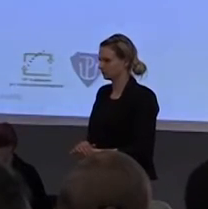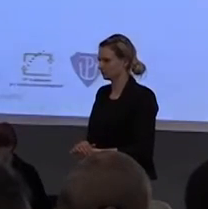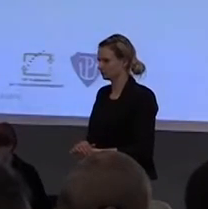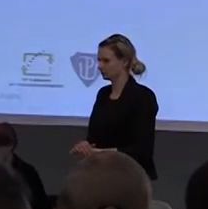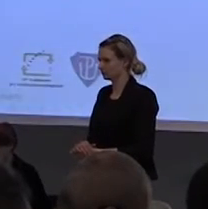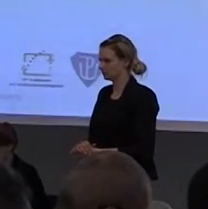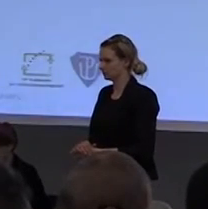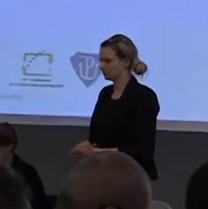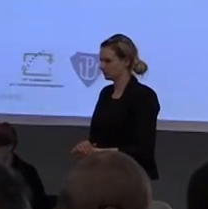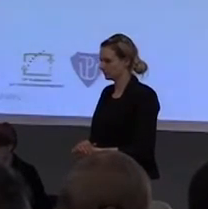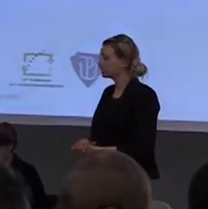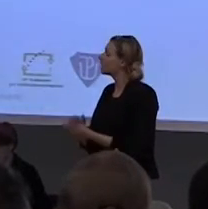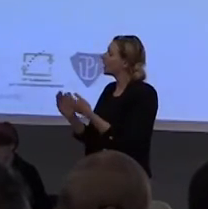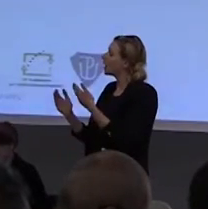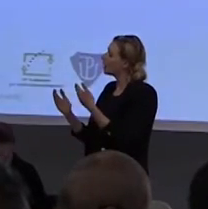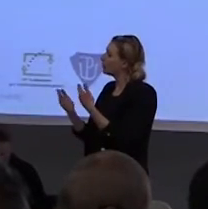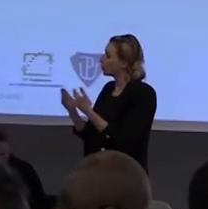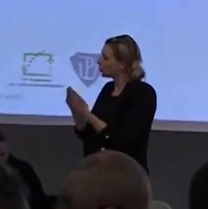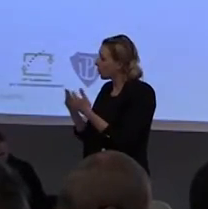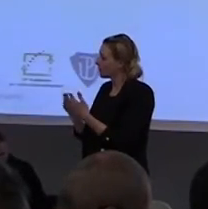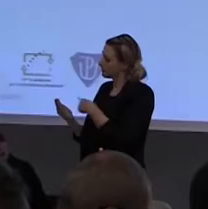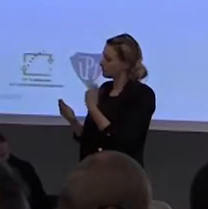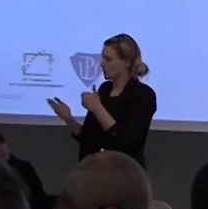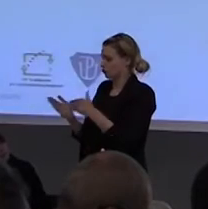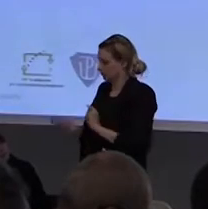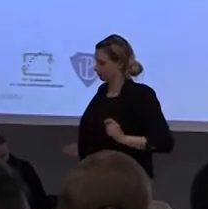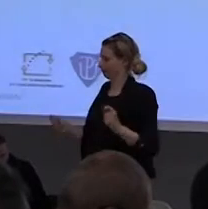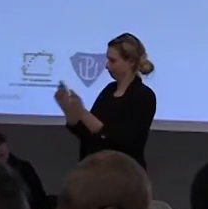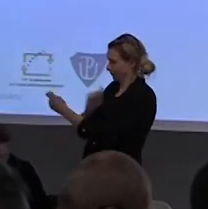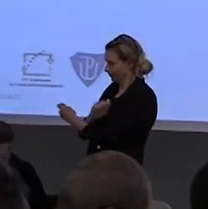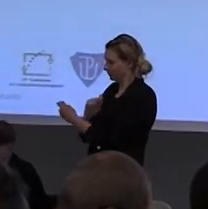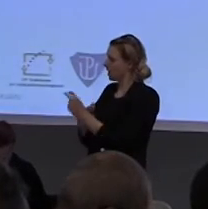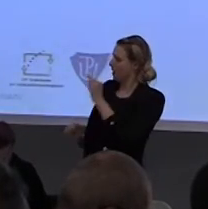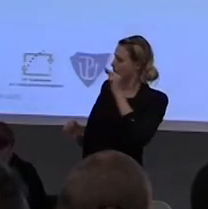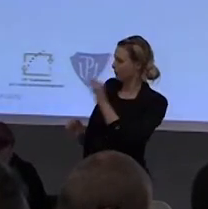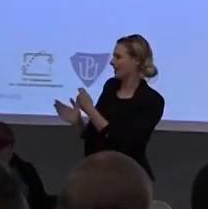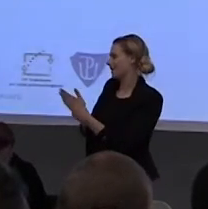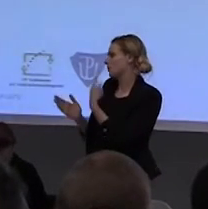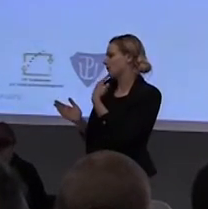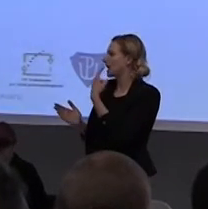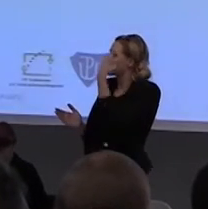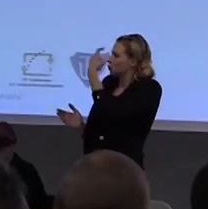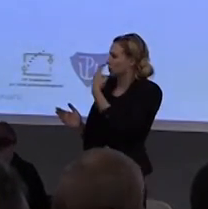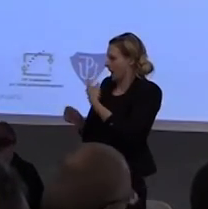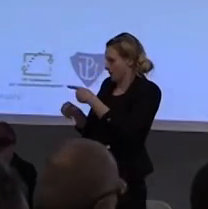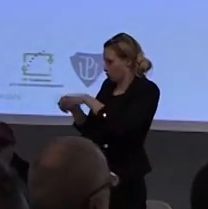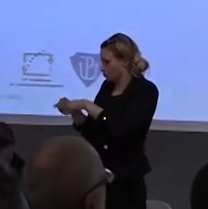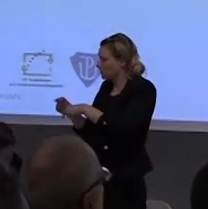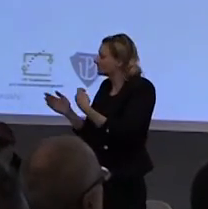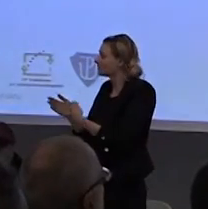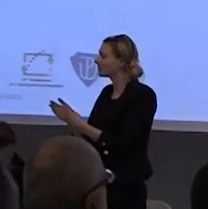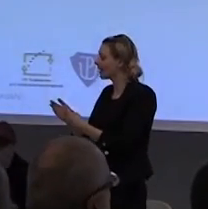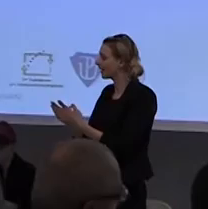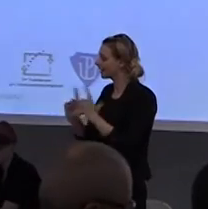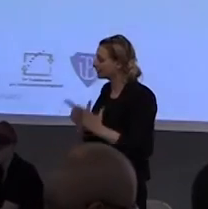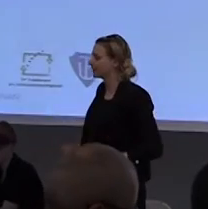assistance. Toto je známé jako sociální model postižení, který tvrdí, že osoby se zdravotním nebo mentálním postižením potřebují, aby